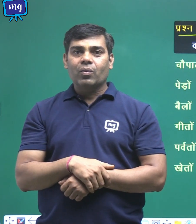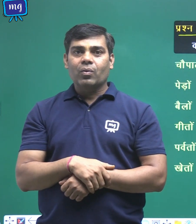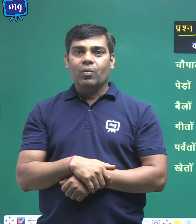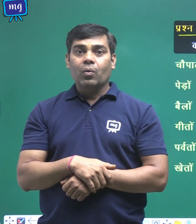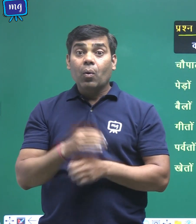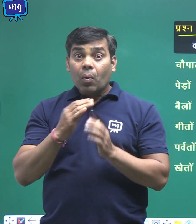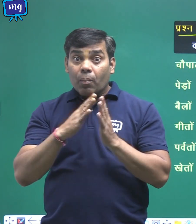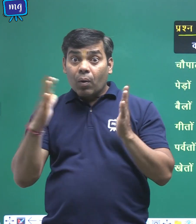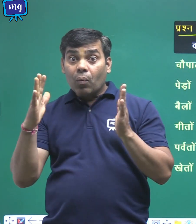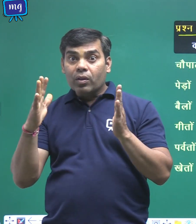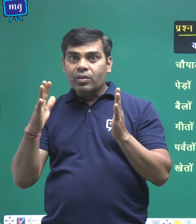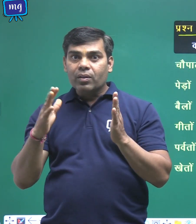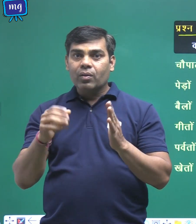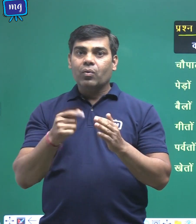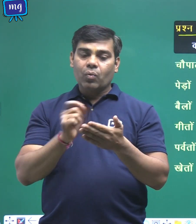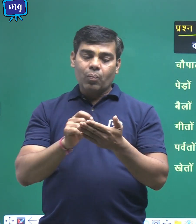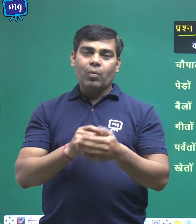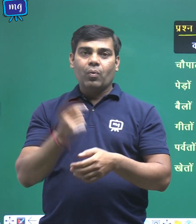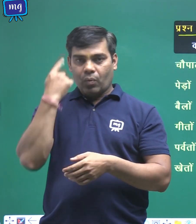बहुवचन रूपों